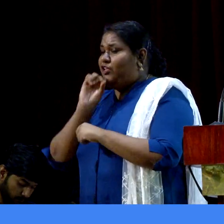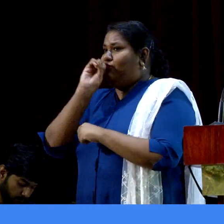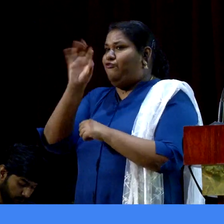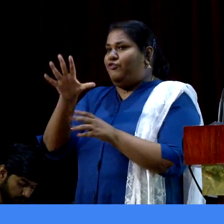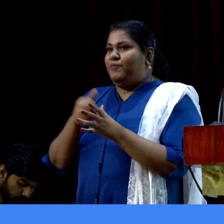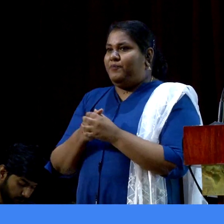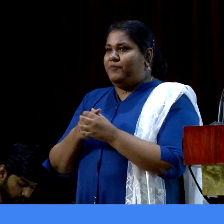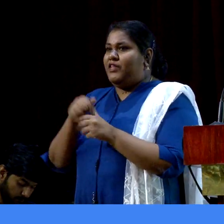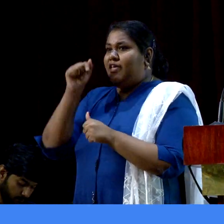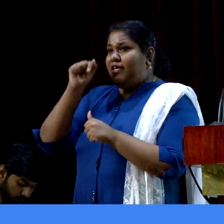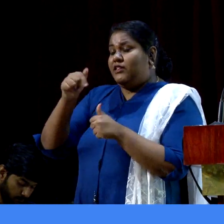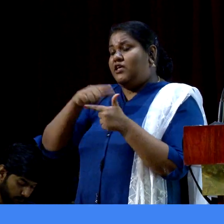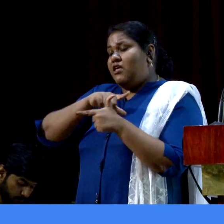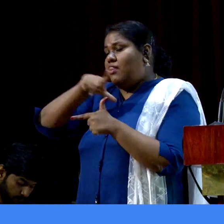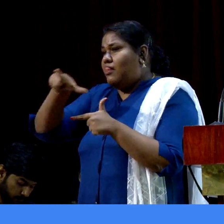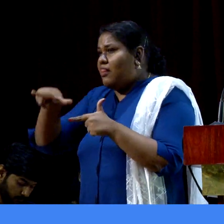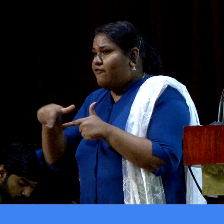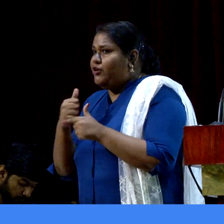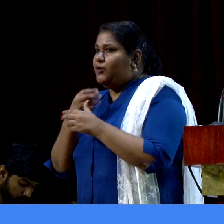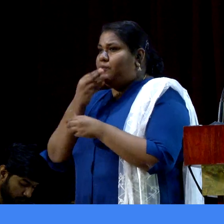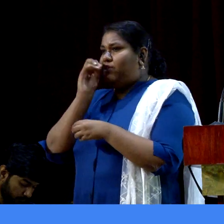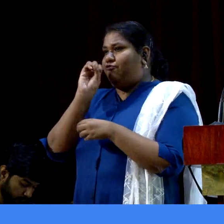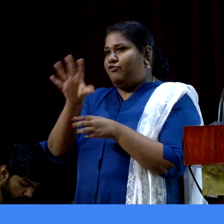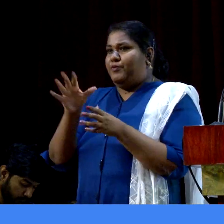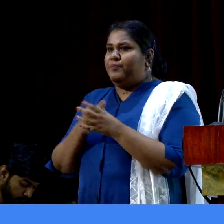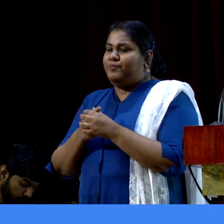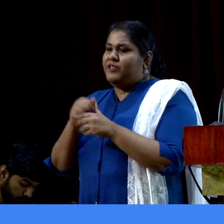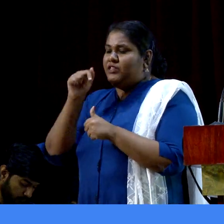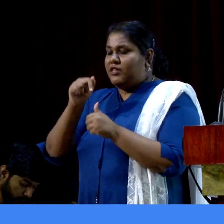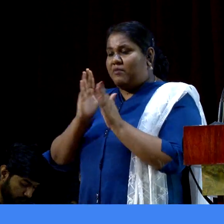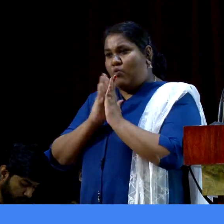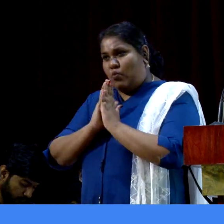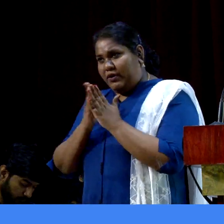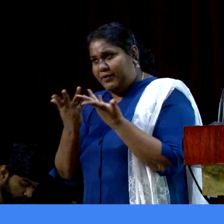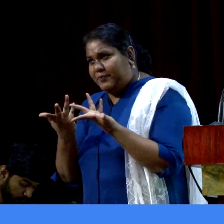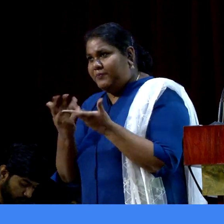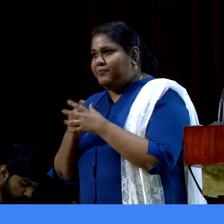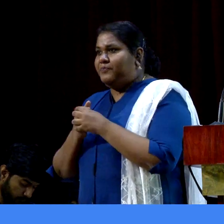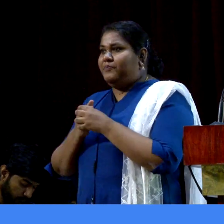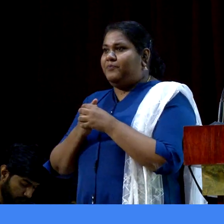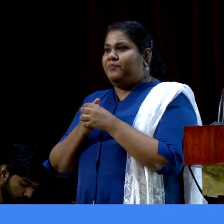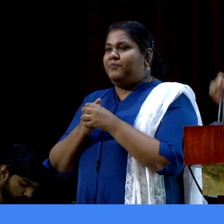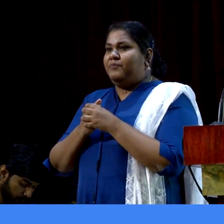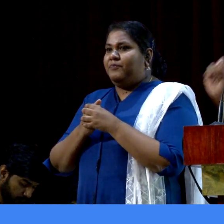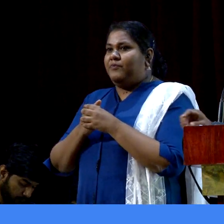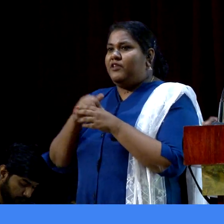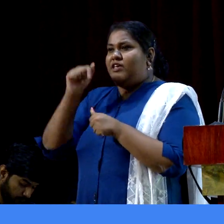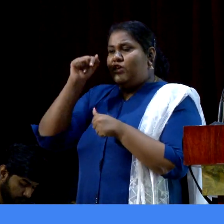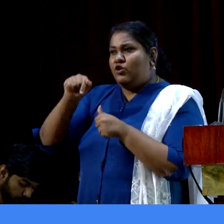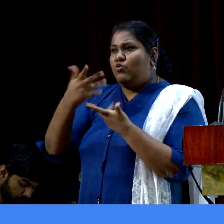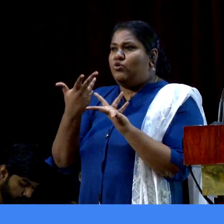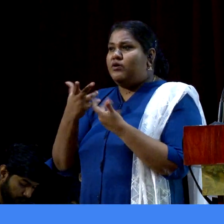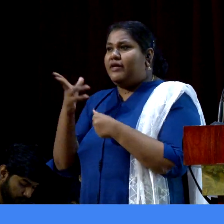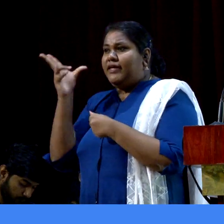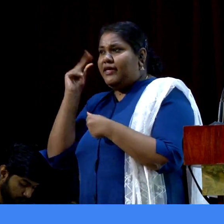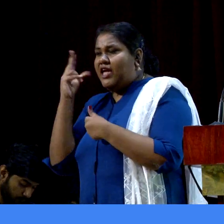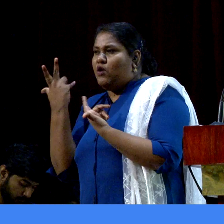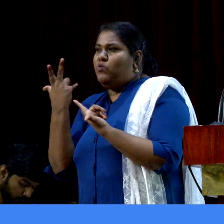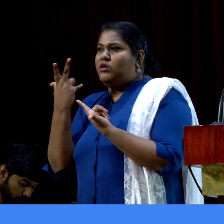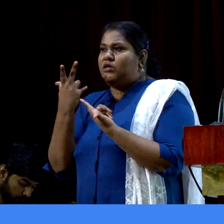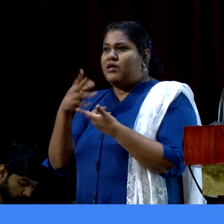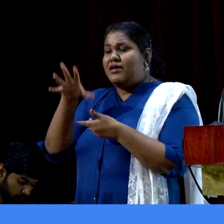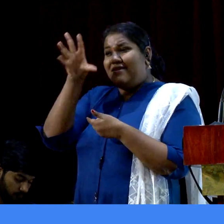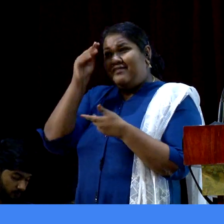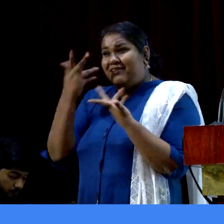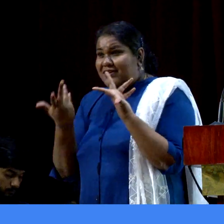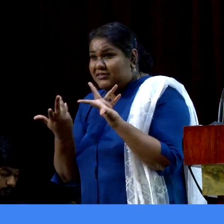உணவும் கல்வியும் ஜனநாயகப்படுத்துதல். எனவே கல்வி உரிமையை நாங்கள் வழங்கியிருப்பதை அறிந்திருப்பீர்கள். அந்த கல்விக்கு வருகிற